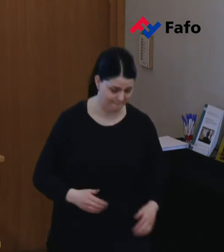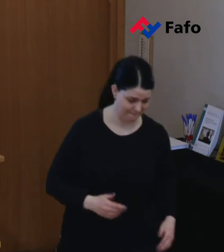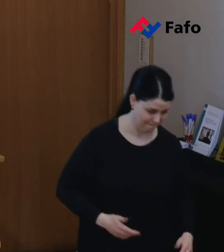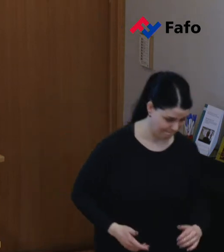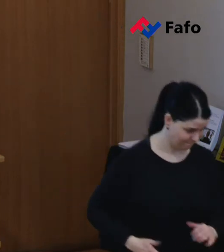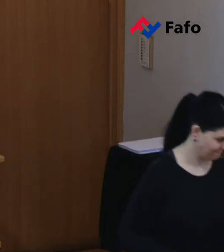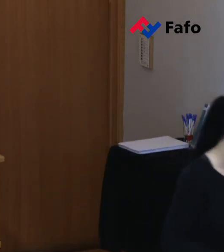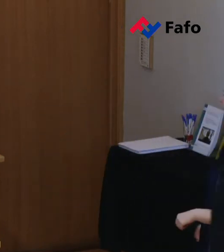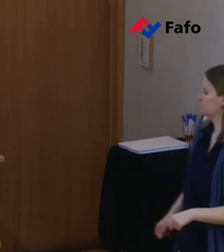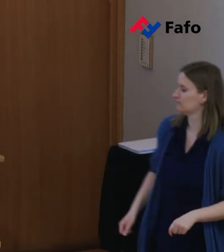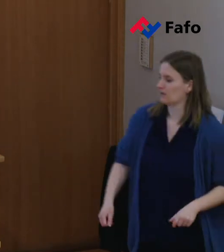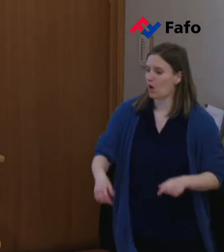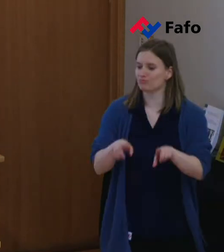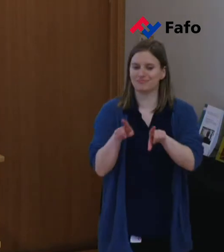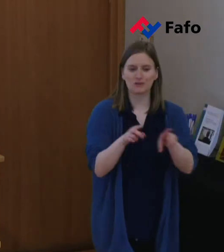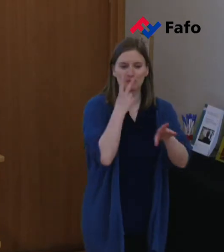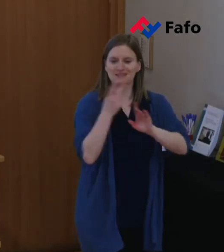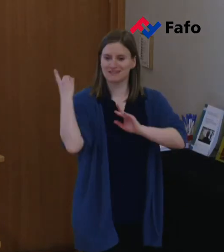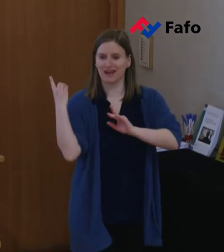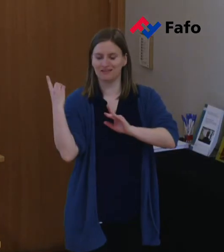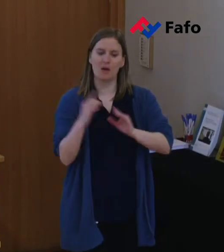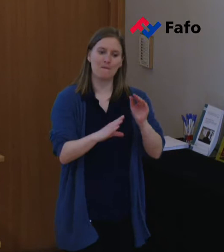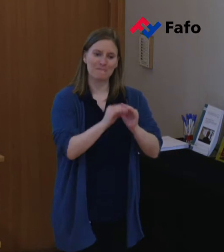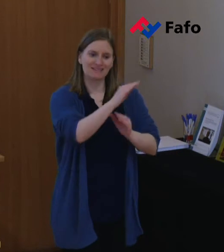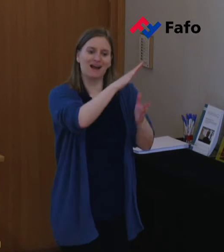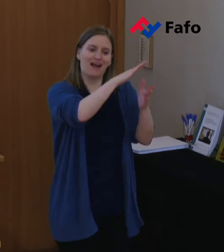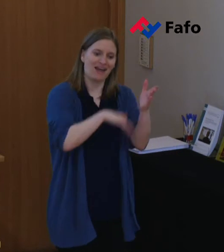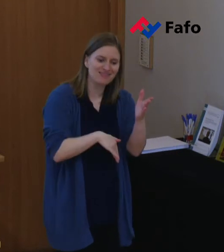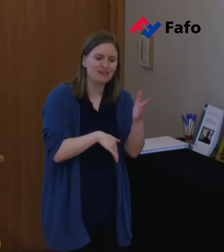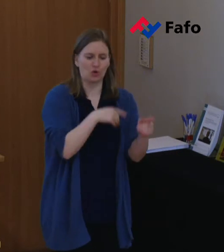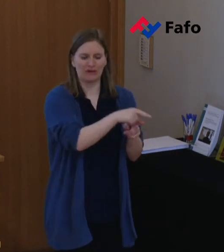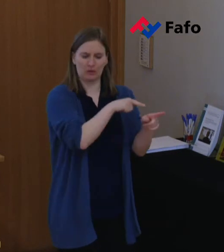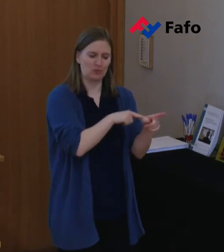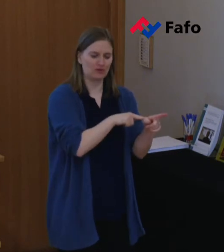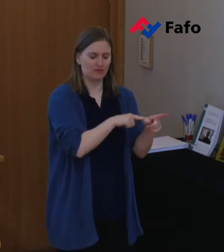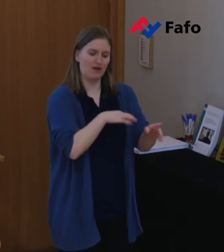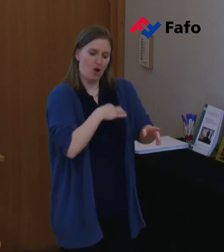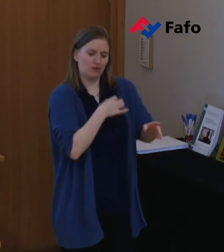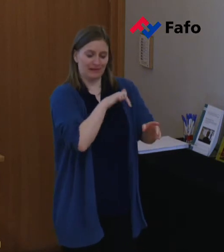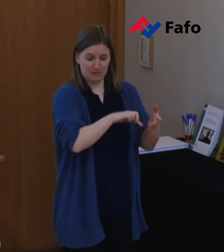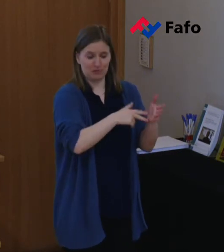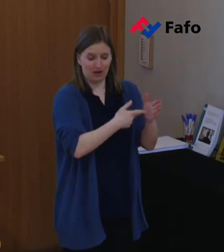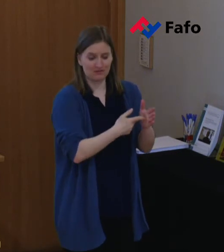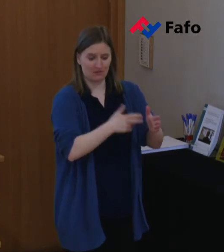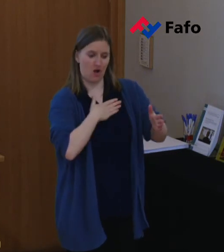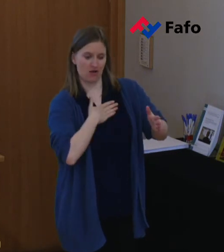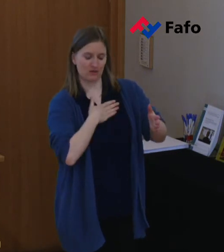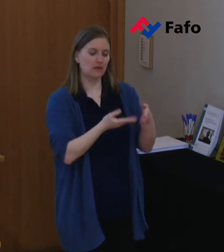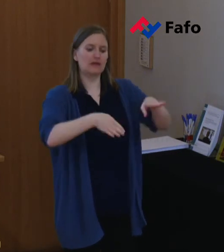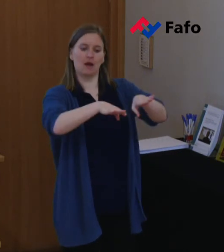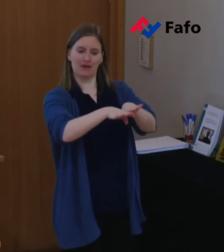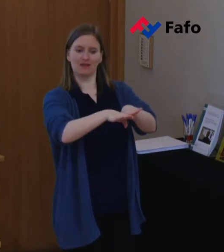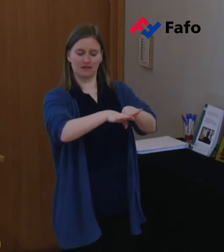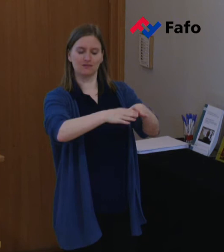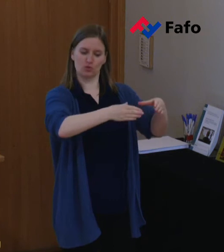Nå var det sånn at, som dere ser her, at det var en bedre enn, sånn at i utgangspunktet så var det et ønske i dette prosjektet om at vi skulle ha en